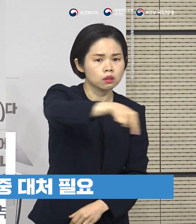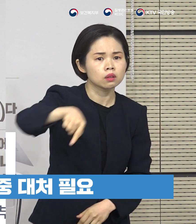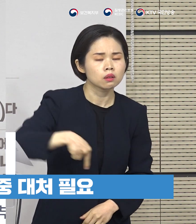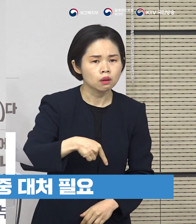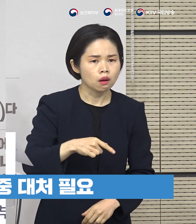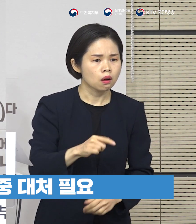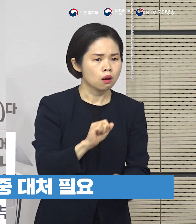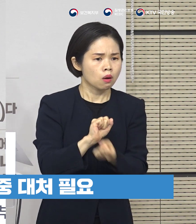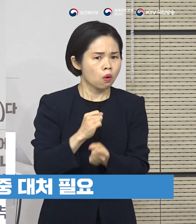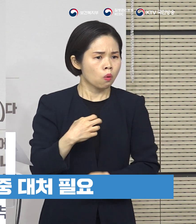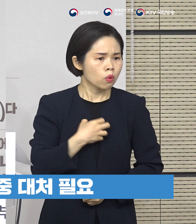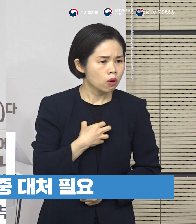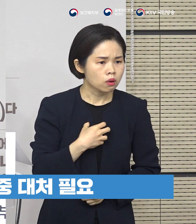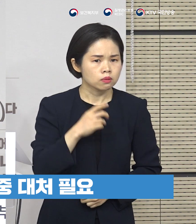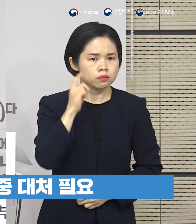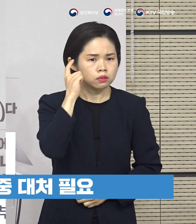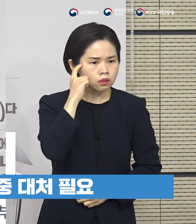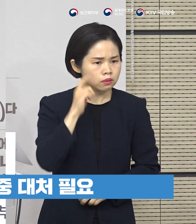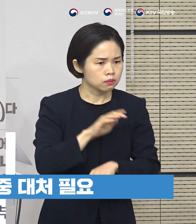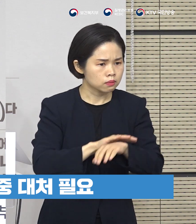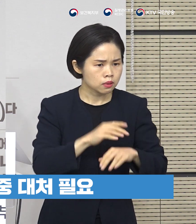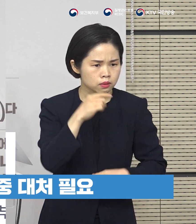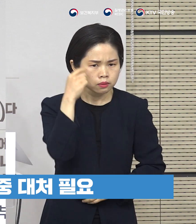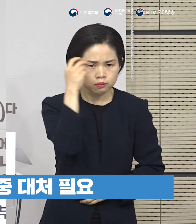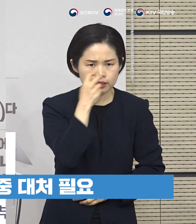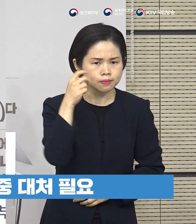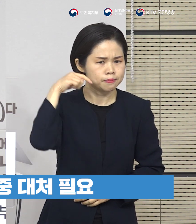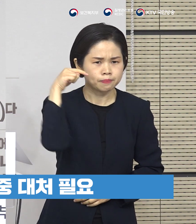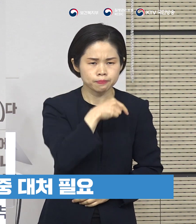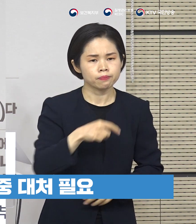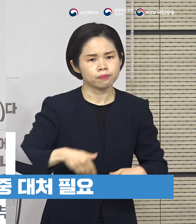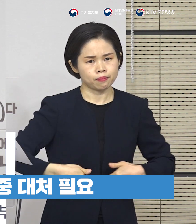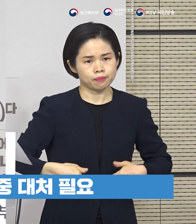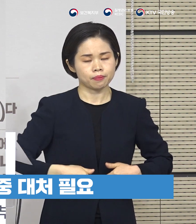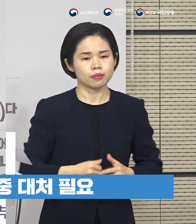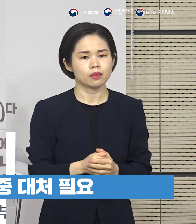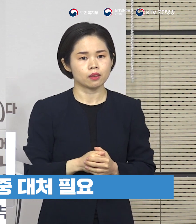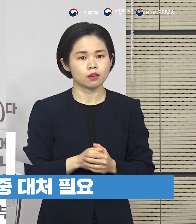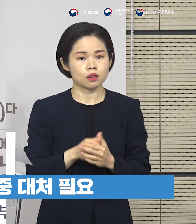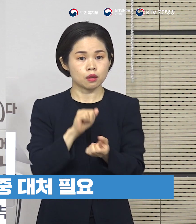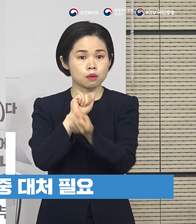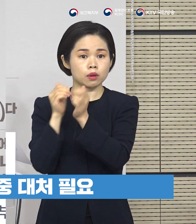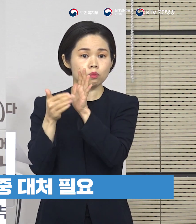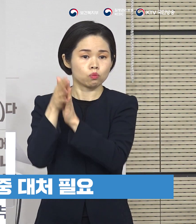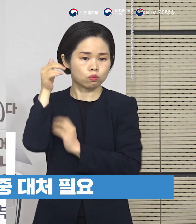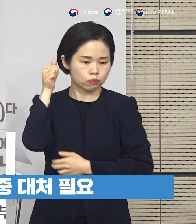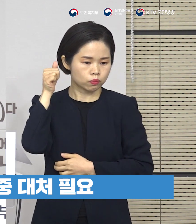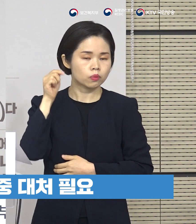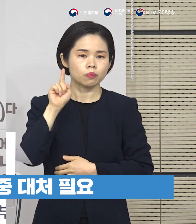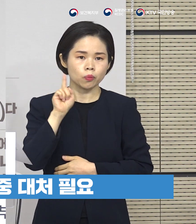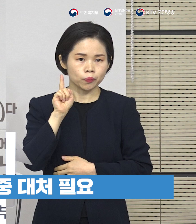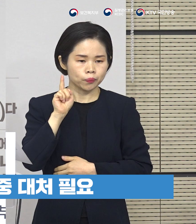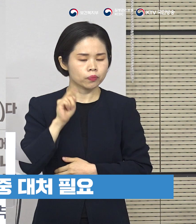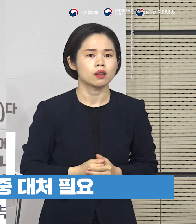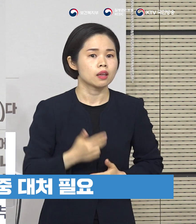있어서 수도권 지역에 대해서는 위기의식을 가지고 엄중한 대처를 할 필요가 있는